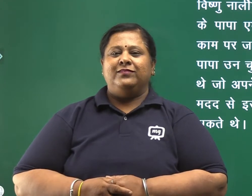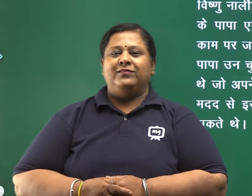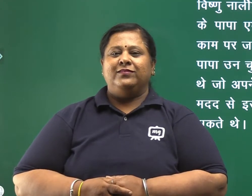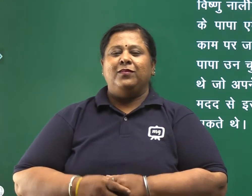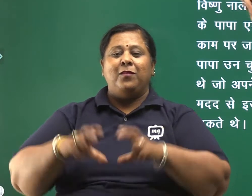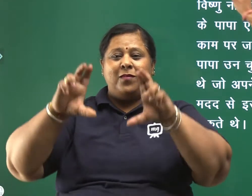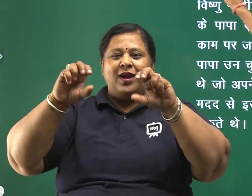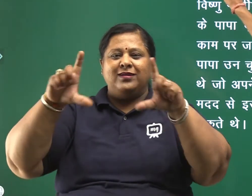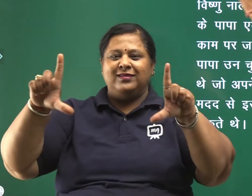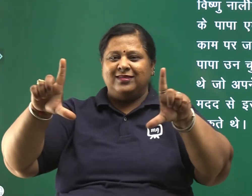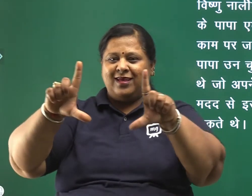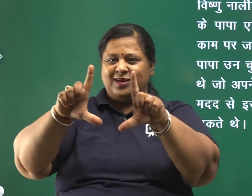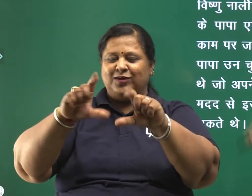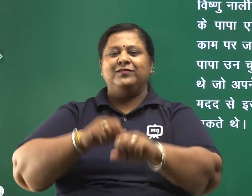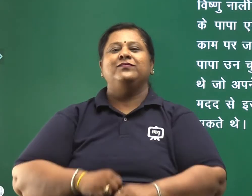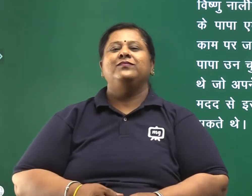पाठ सारांश।